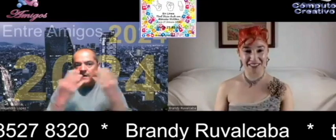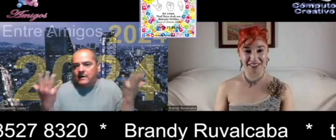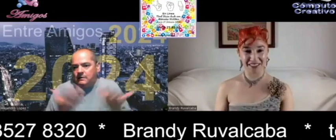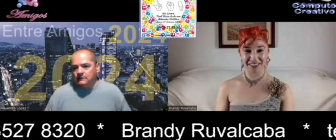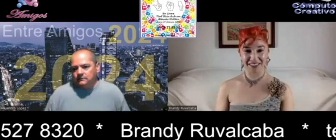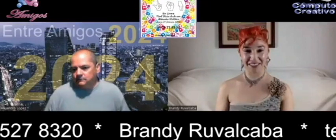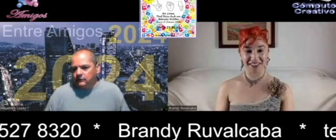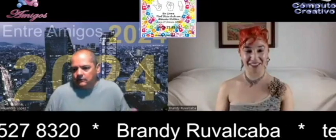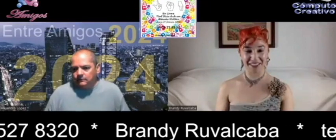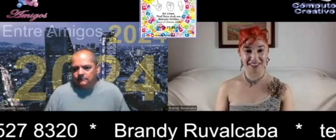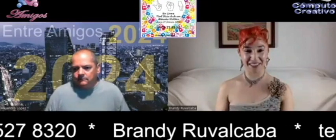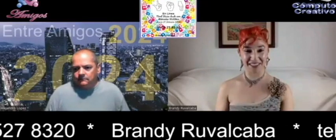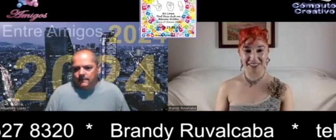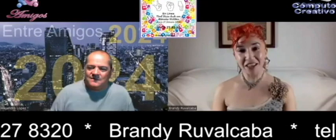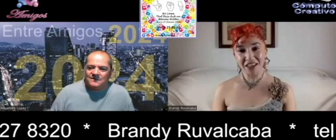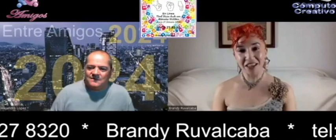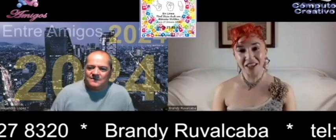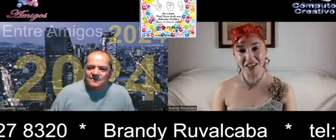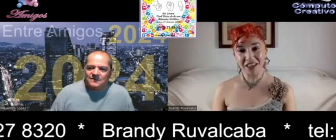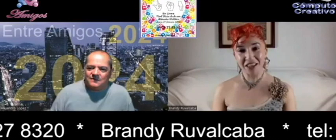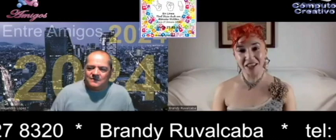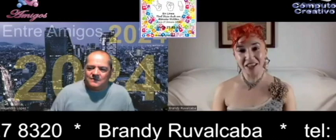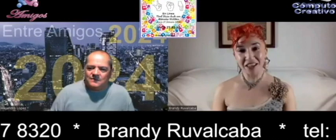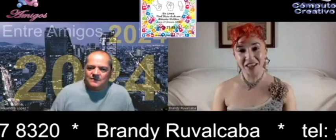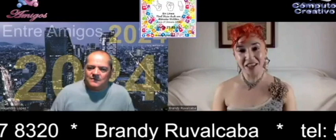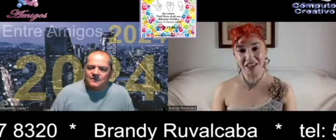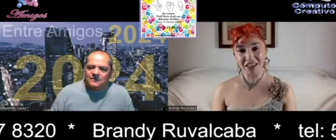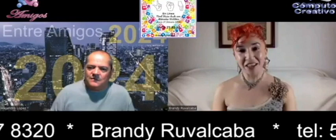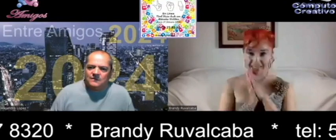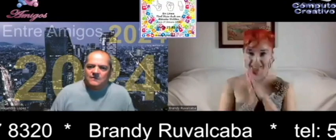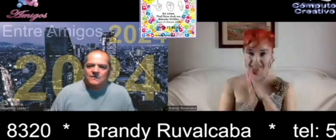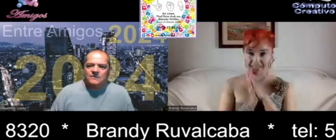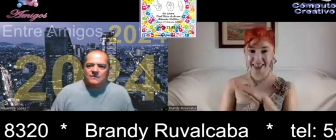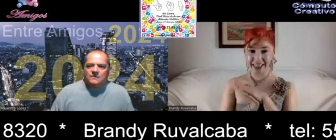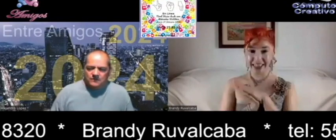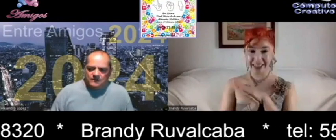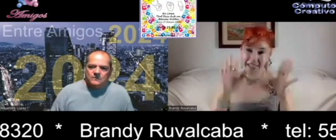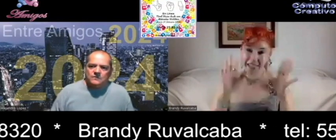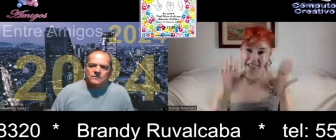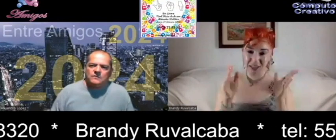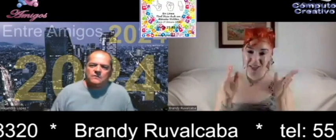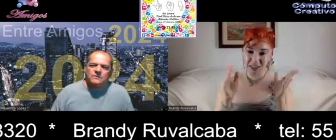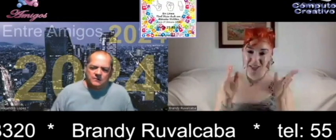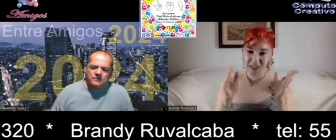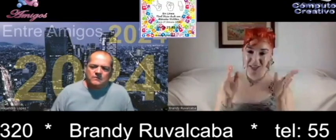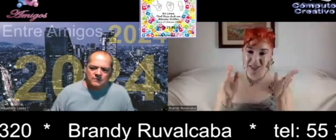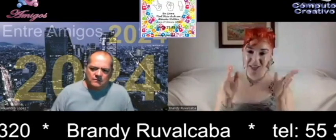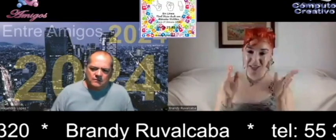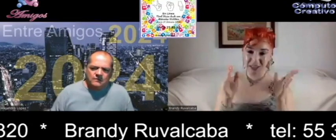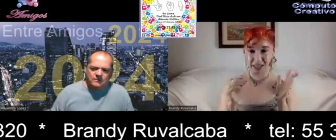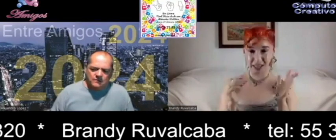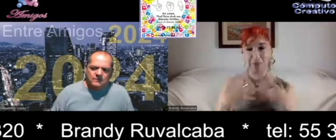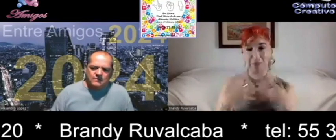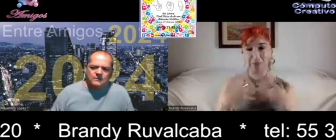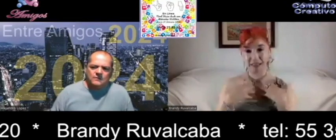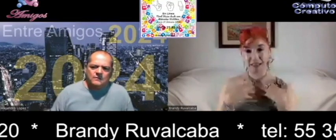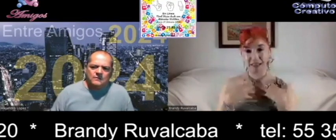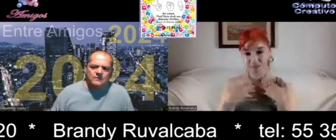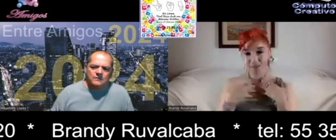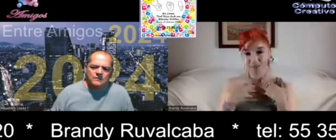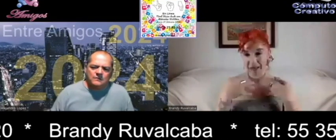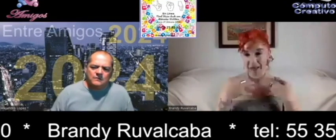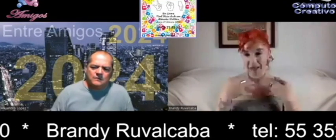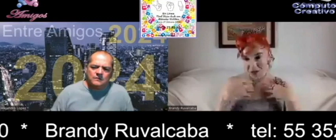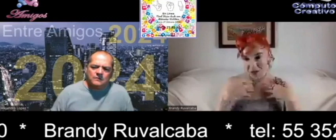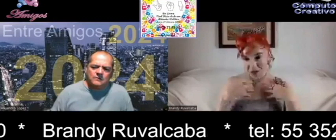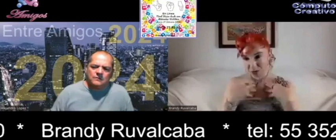tengo hambre, ¿no? No, por ejemplo, nosotros somos oyentes. Voy a Ujú. explicar qué es un oyente. Para las